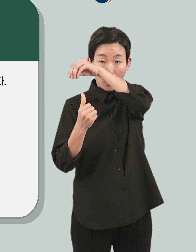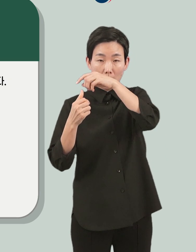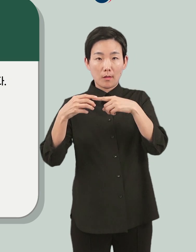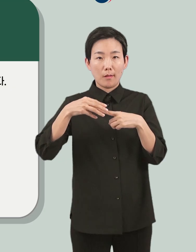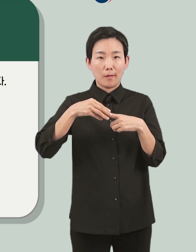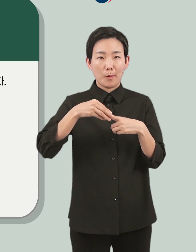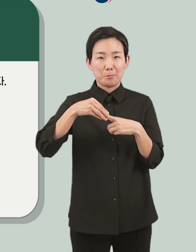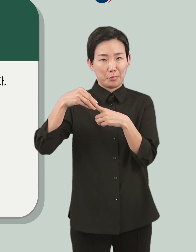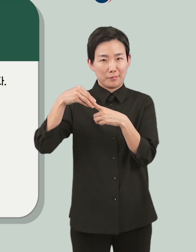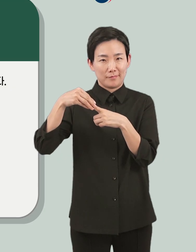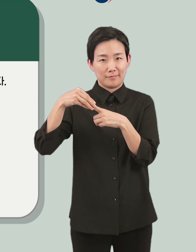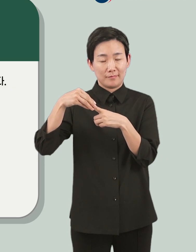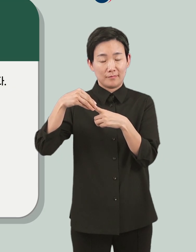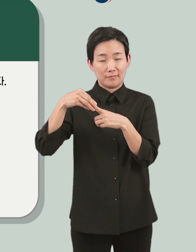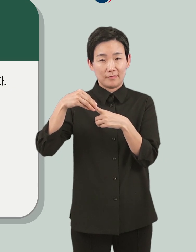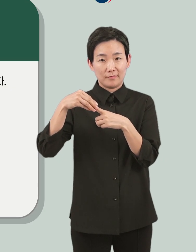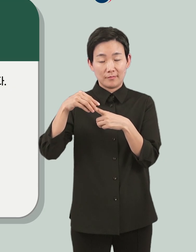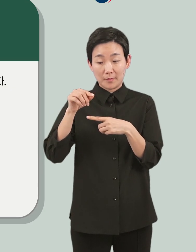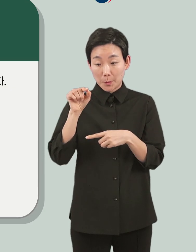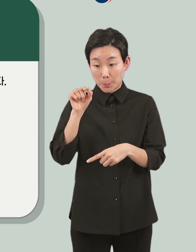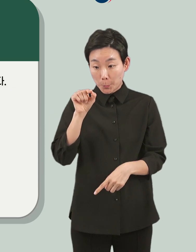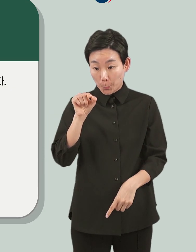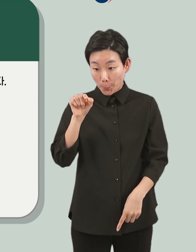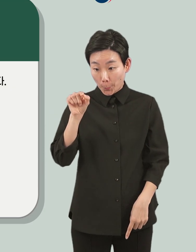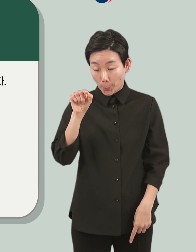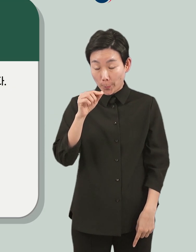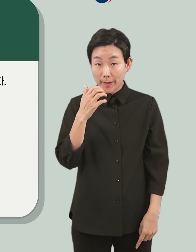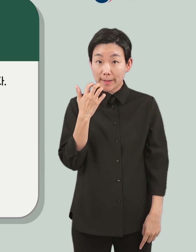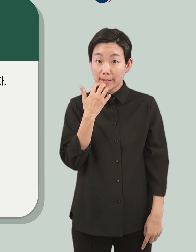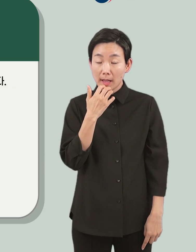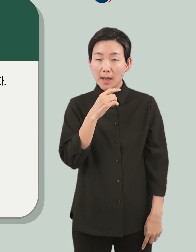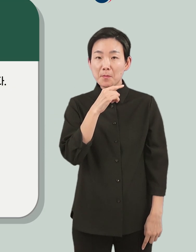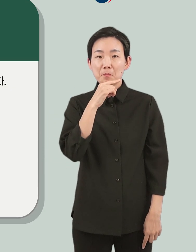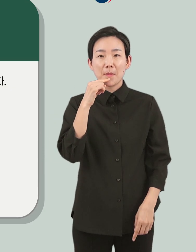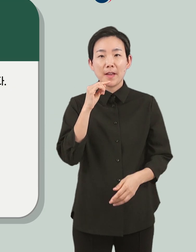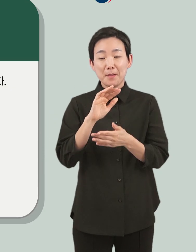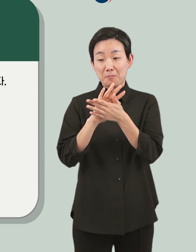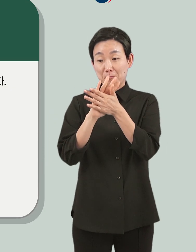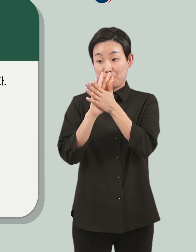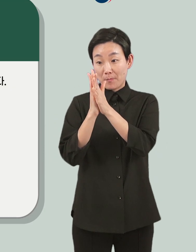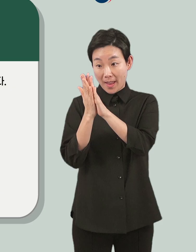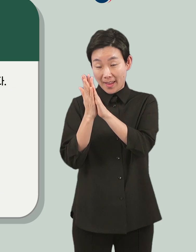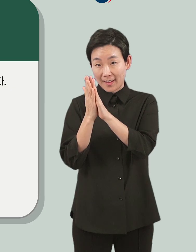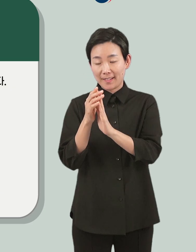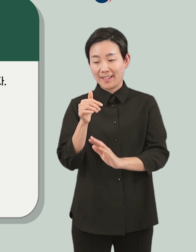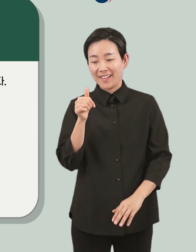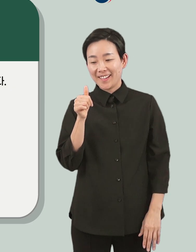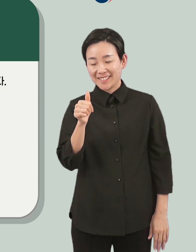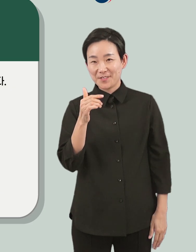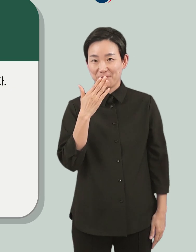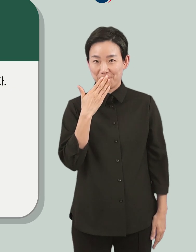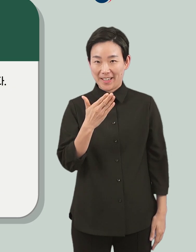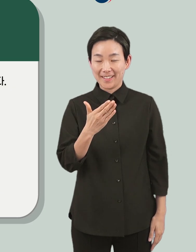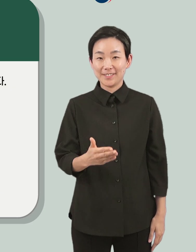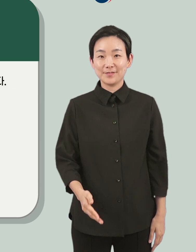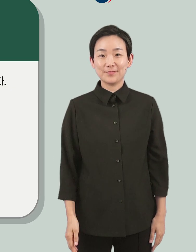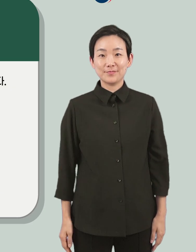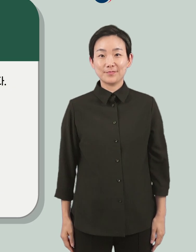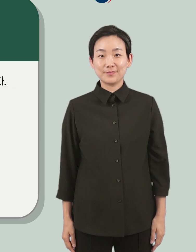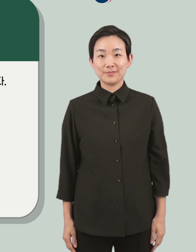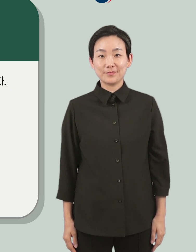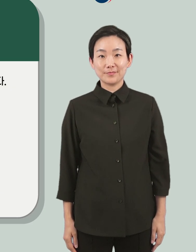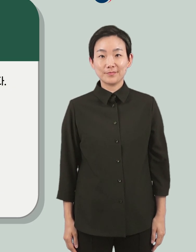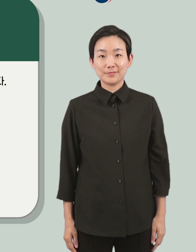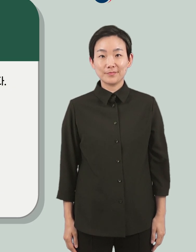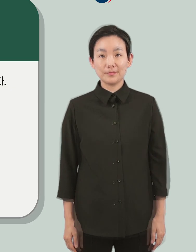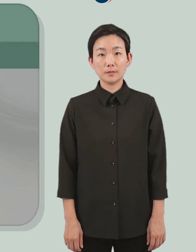손잡이를 찰칵 소리가 들릴 때까지 잡아당겨 체혈 준비를 합니다. 장전이 완료되었을 경우 방출 버튼이